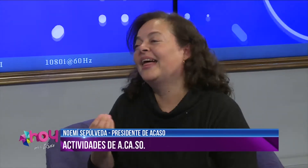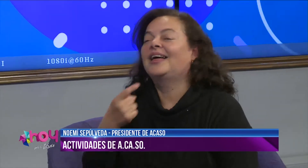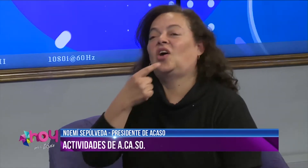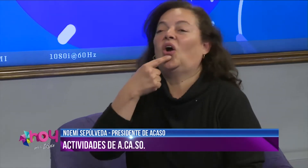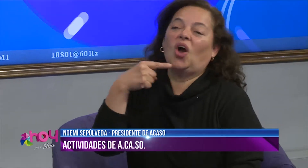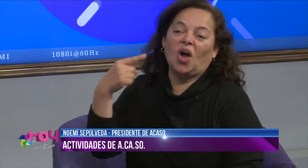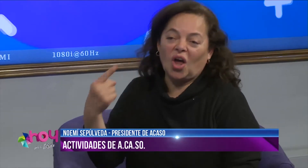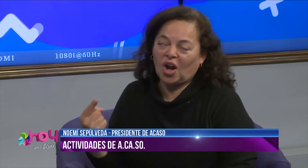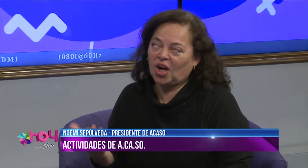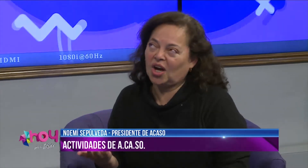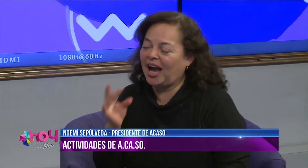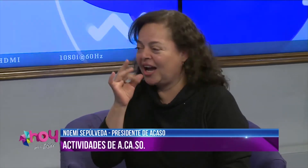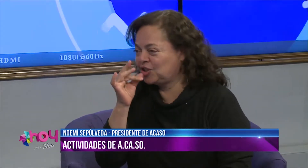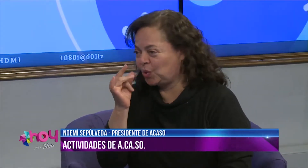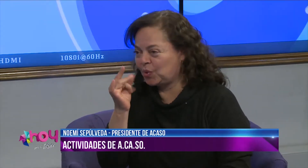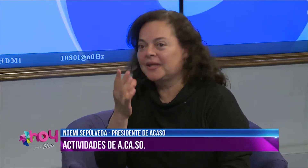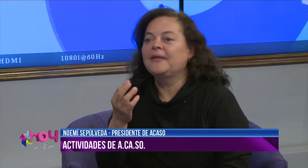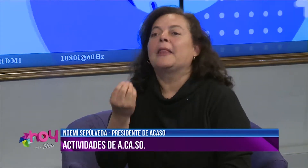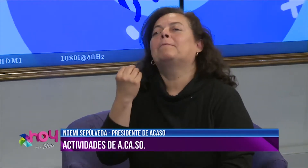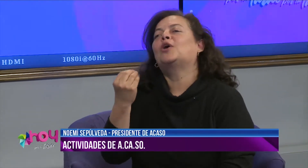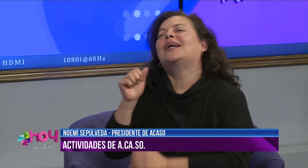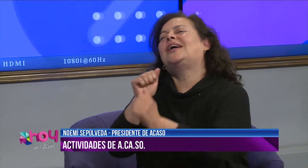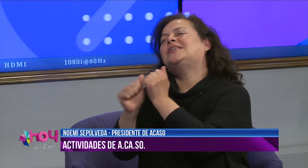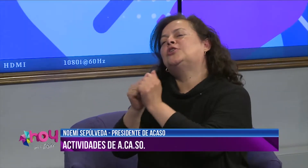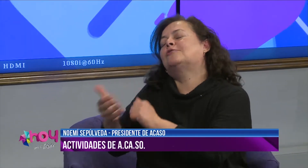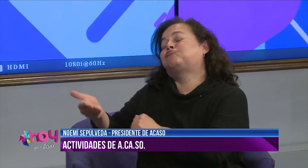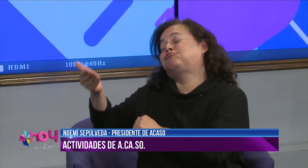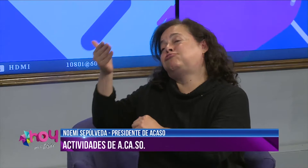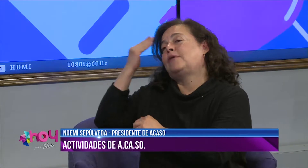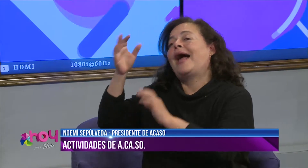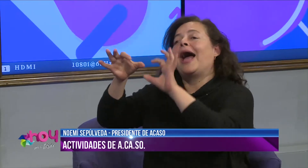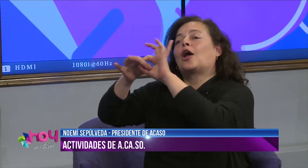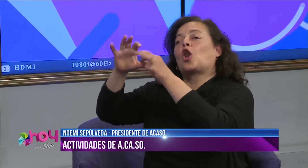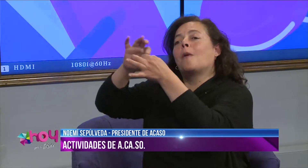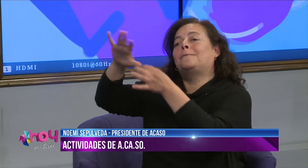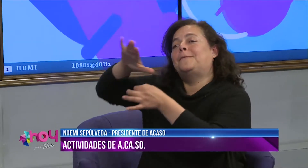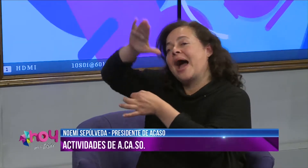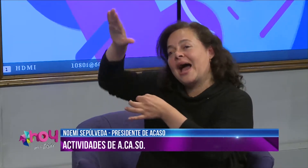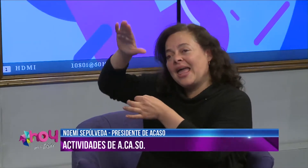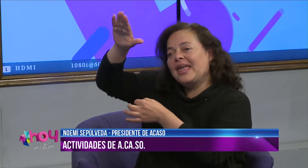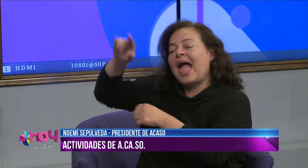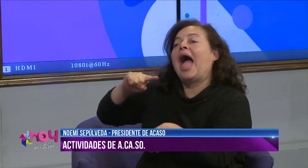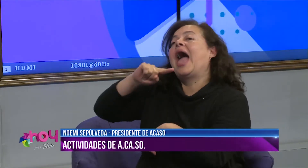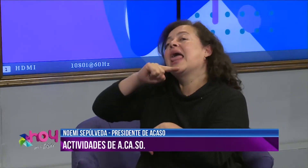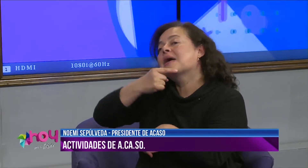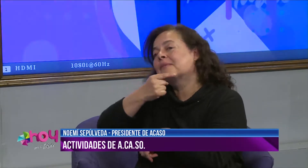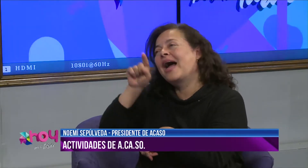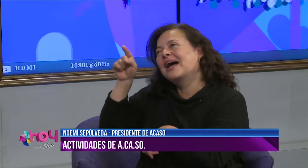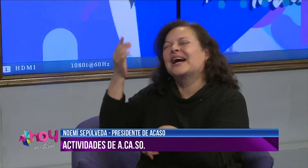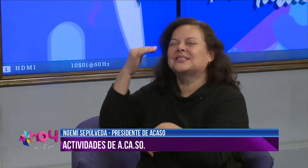¿Por qué usamos este pañuelo y por qué este color? ¿Por qué el color azul? Es parte de nuestra historia. En Europa, en